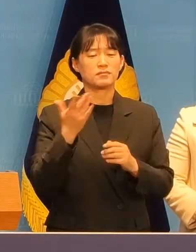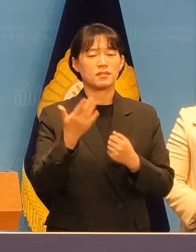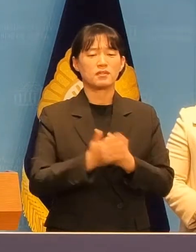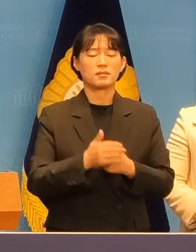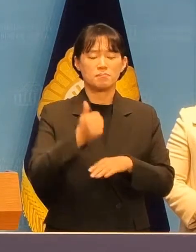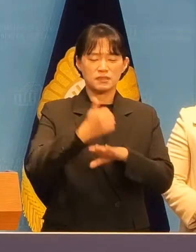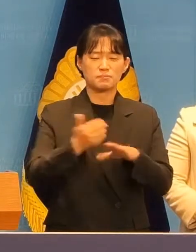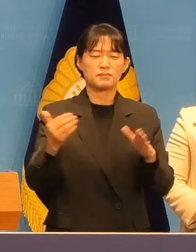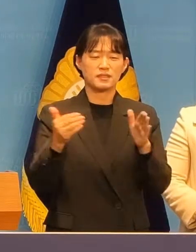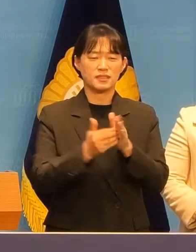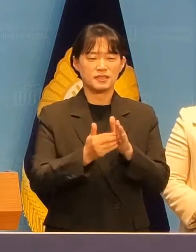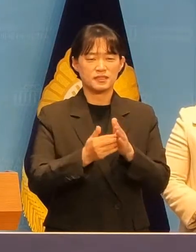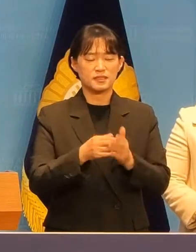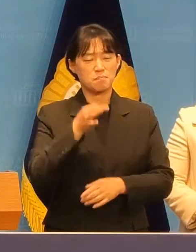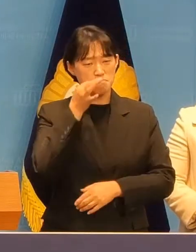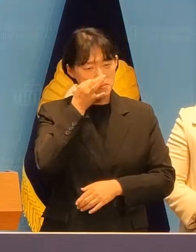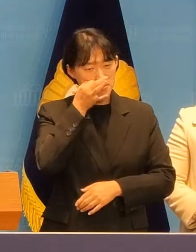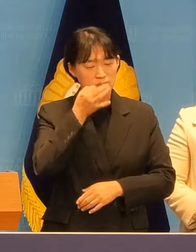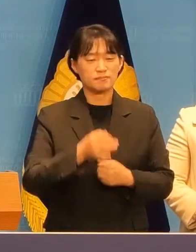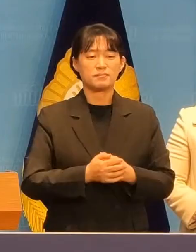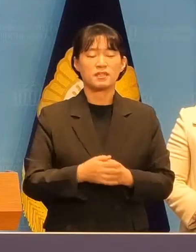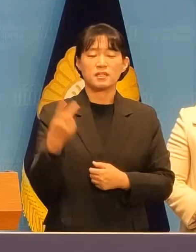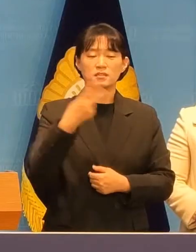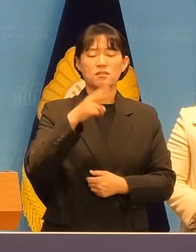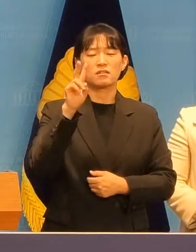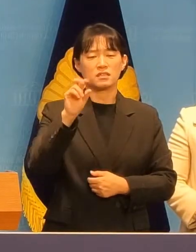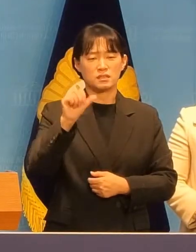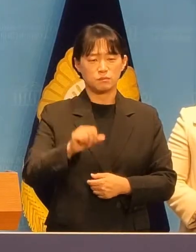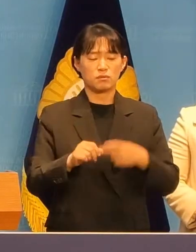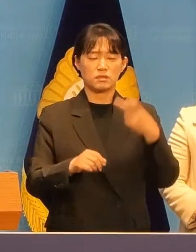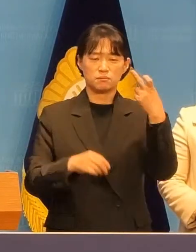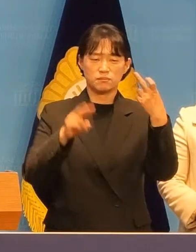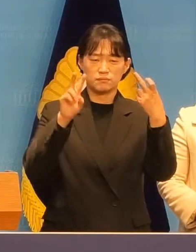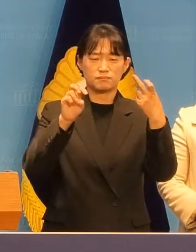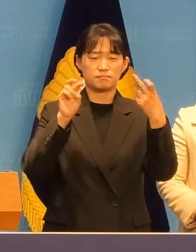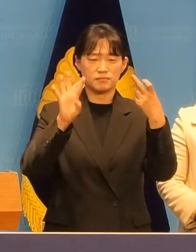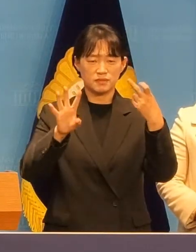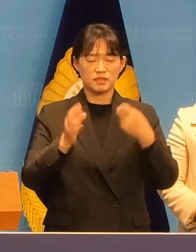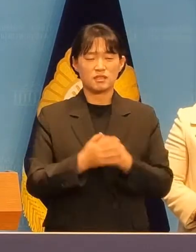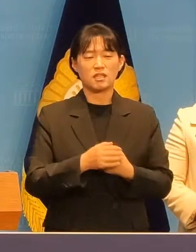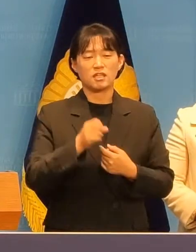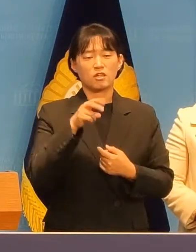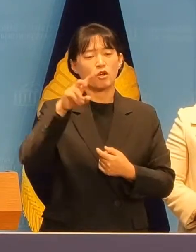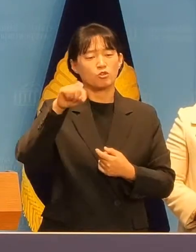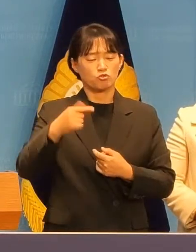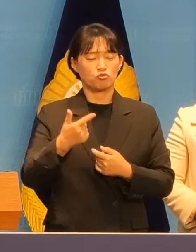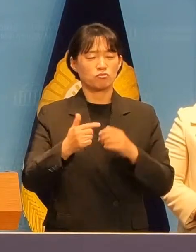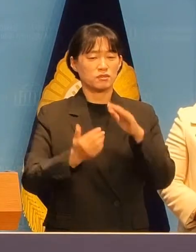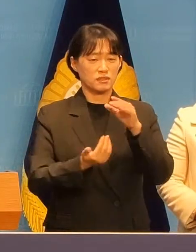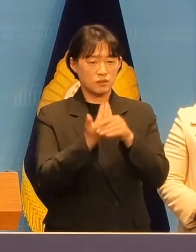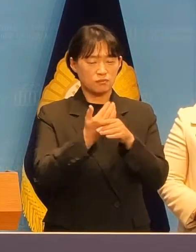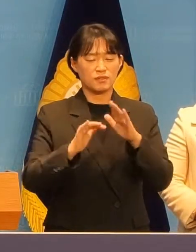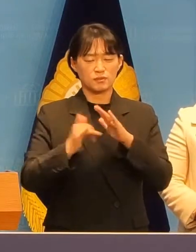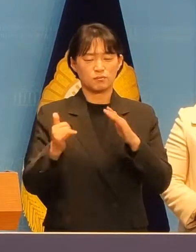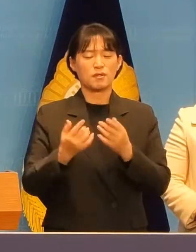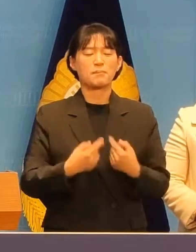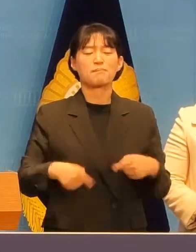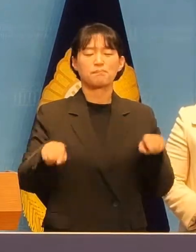끝까지 지켜보겠습니다. 2025년 12월 24일 여순사건 유족 일동.